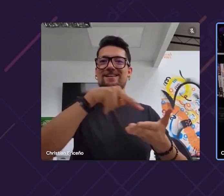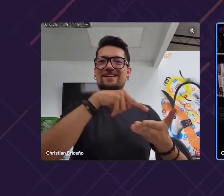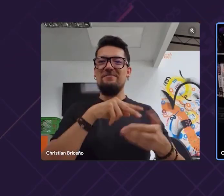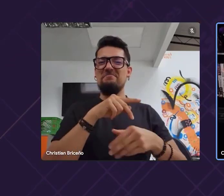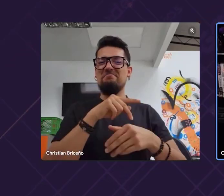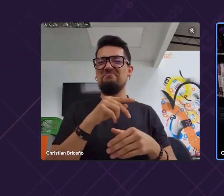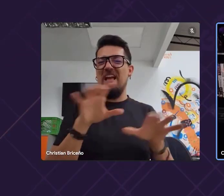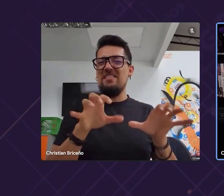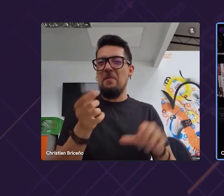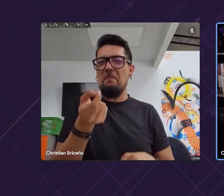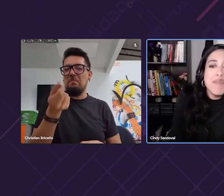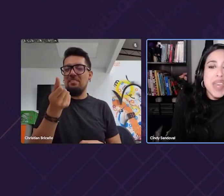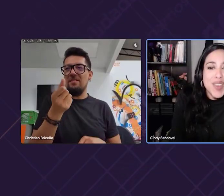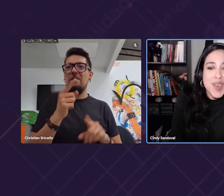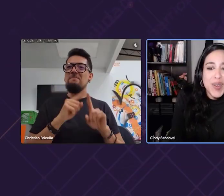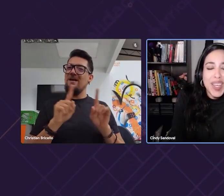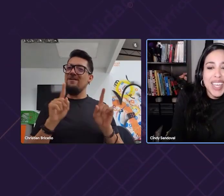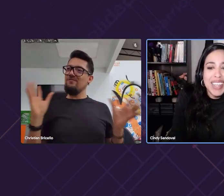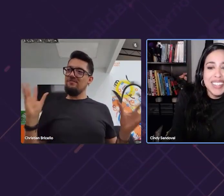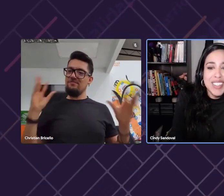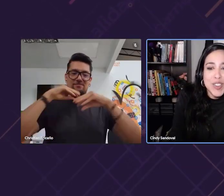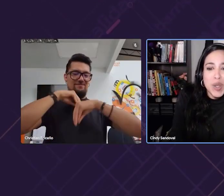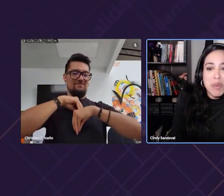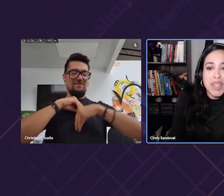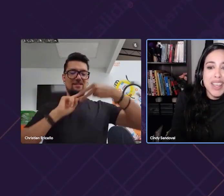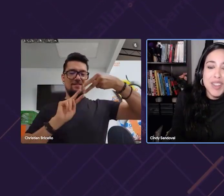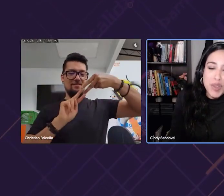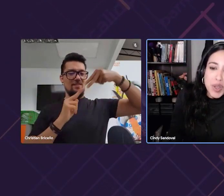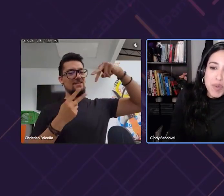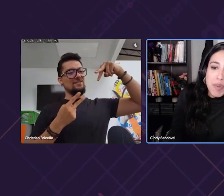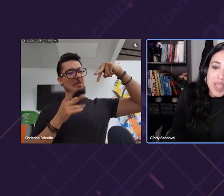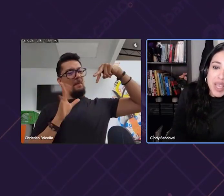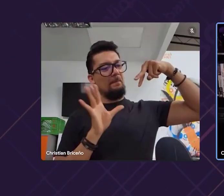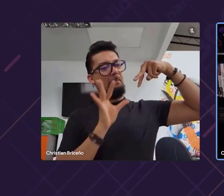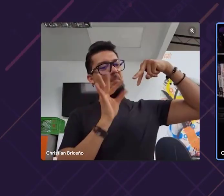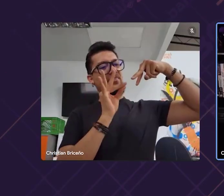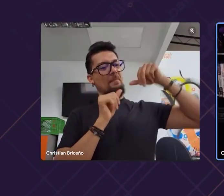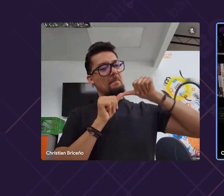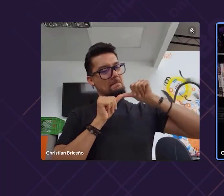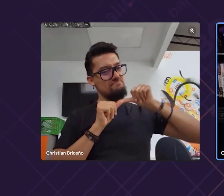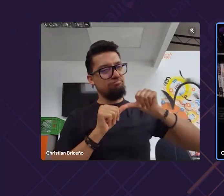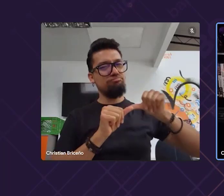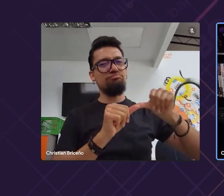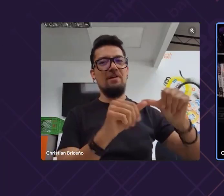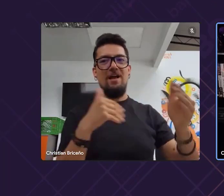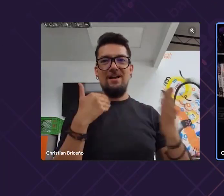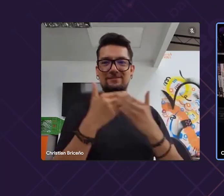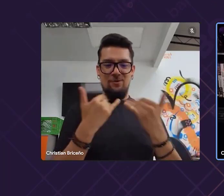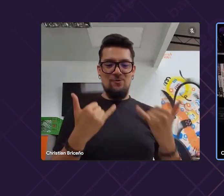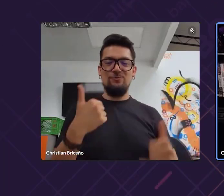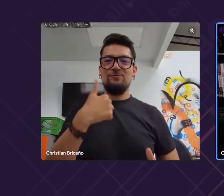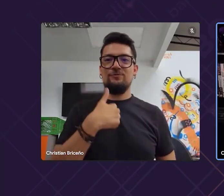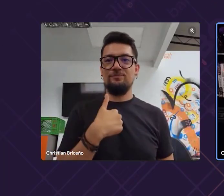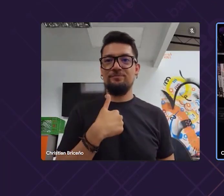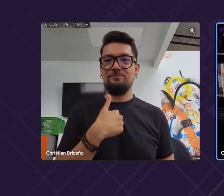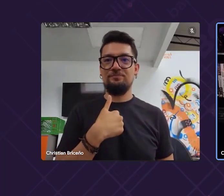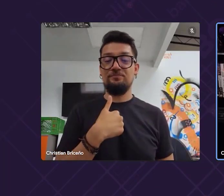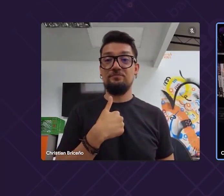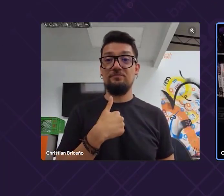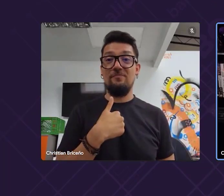impulsó muchísimo en este medio, no solamente en actuar como payaso, sino también cómo expresar mi cuerpo a